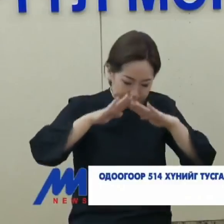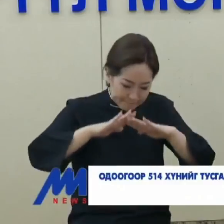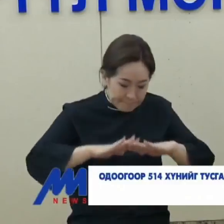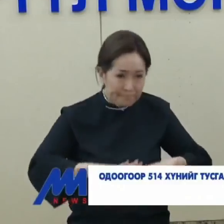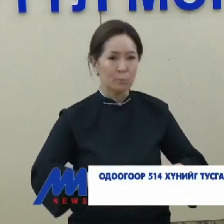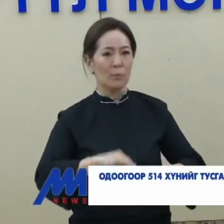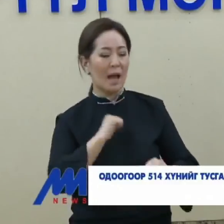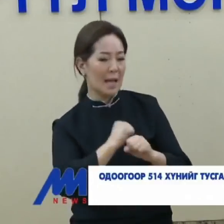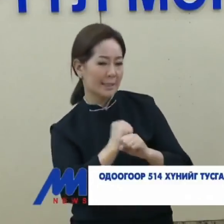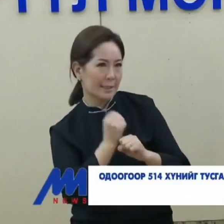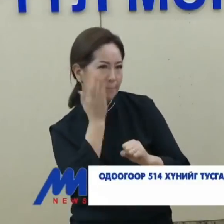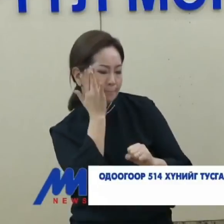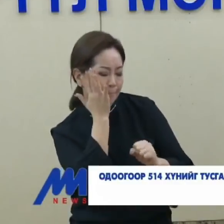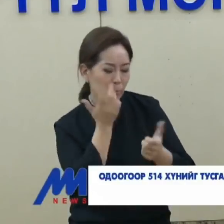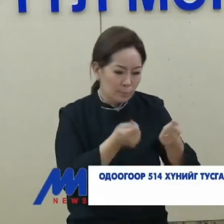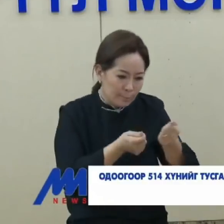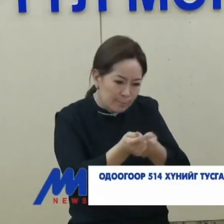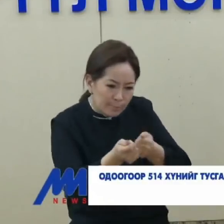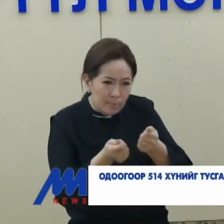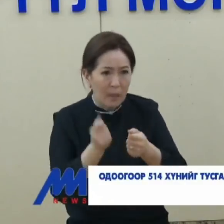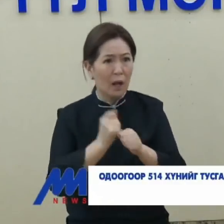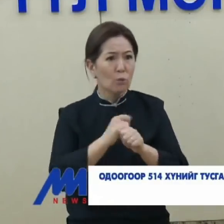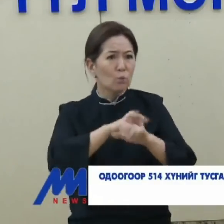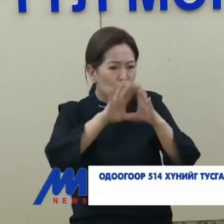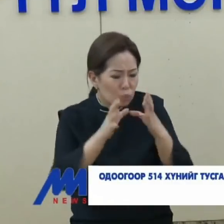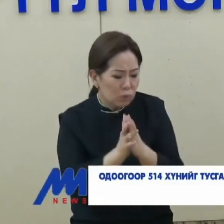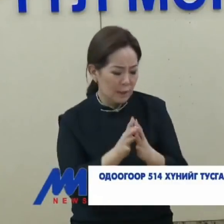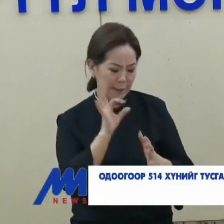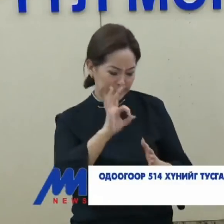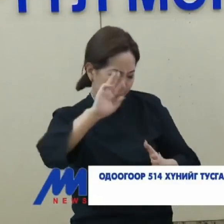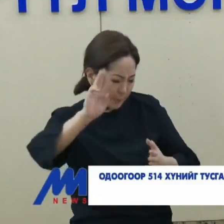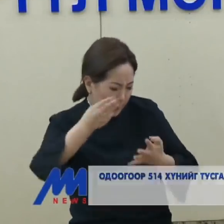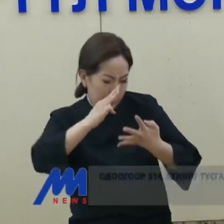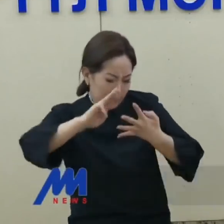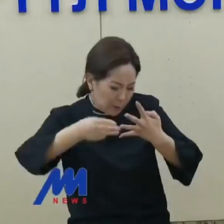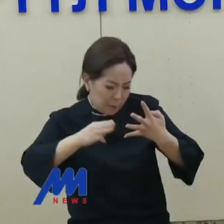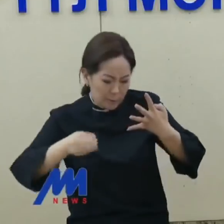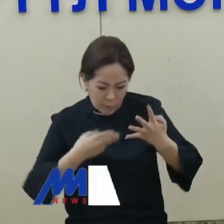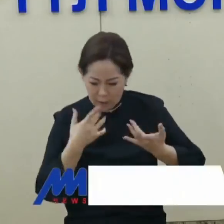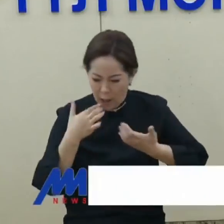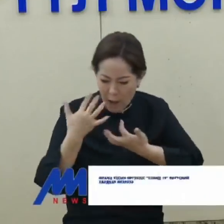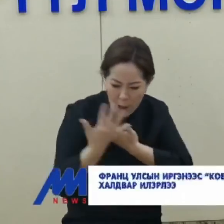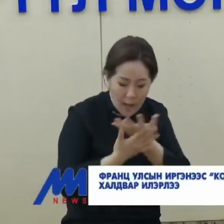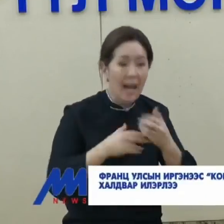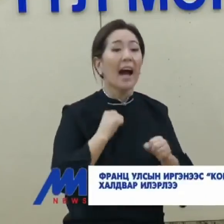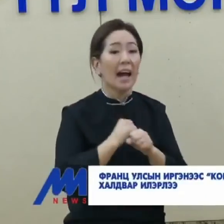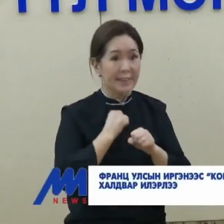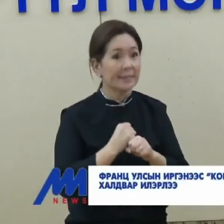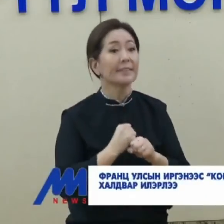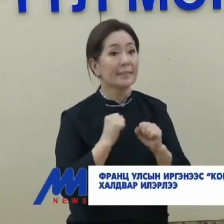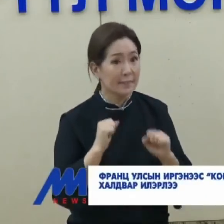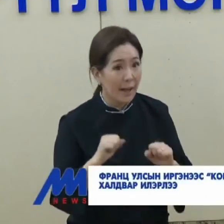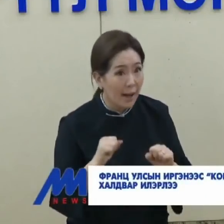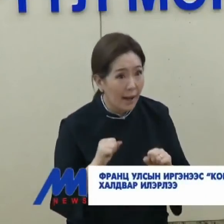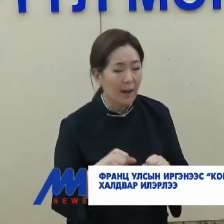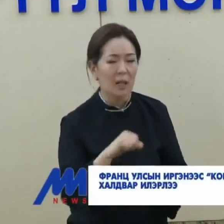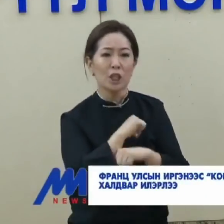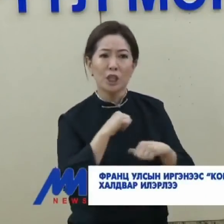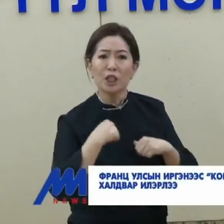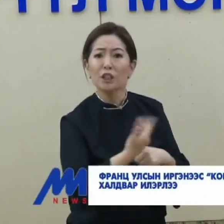хэмжээ авч яаж зохион байгуулах вэ гэдгээ маш одоо тодорхой авч ажилнаа. Энэ дээр бол иргэд